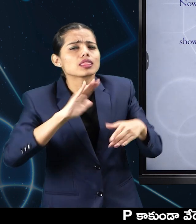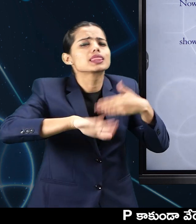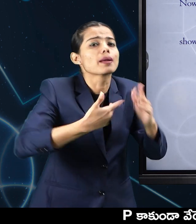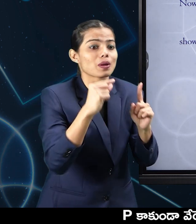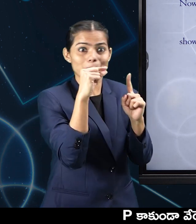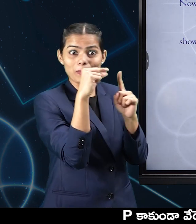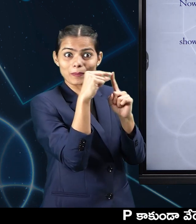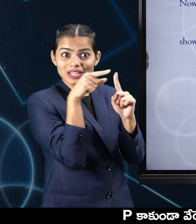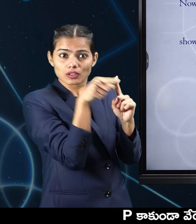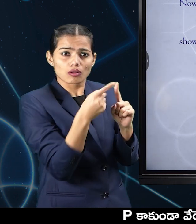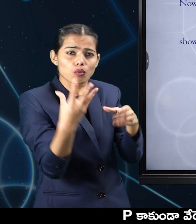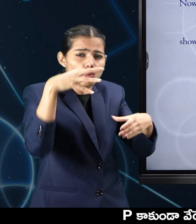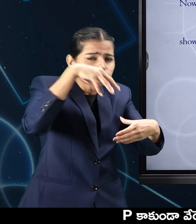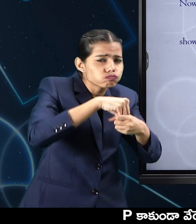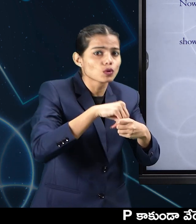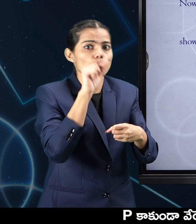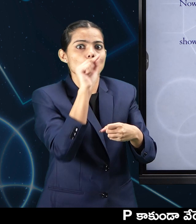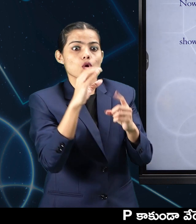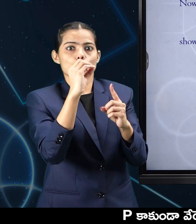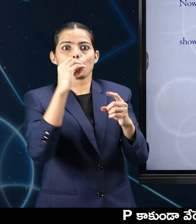OQ చిత్రంలో చూపిన విధంగా చేర్చండి.